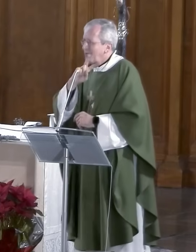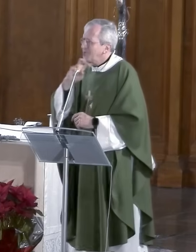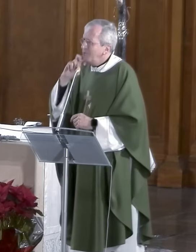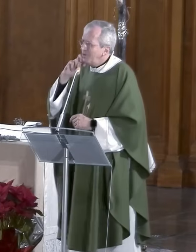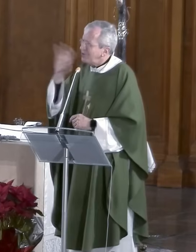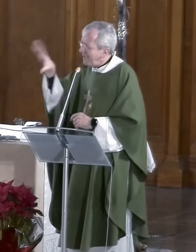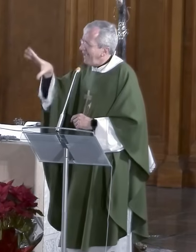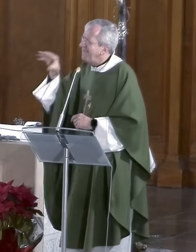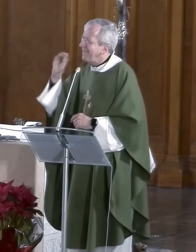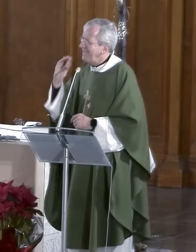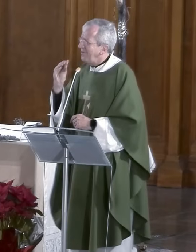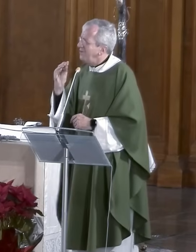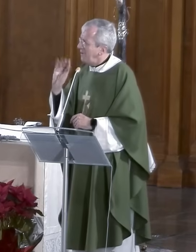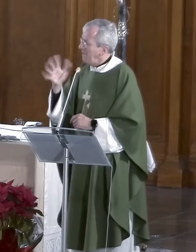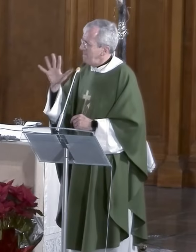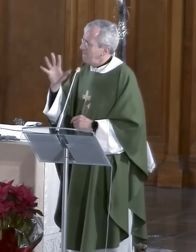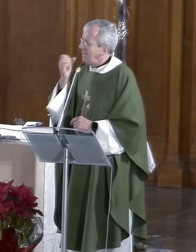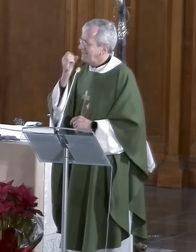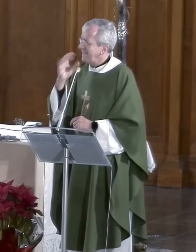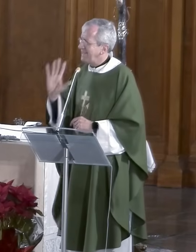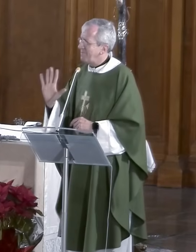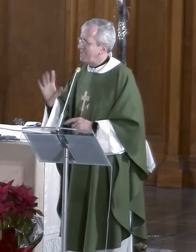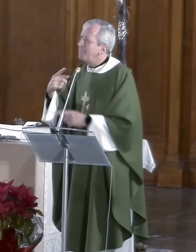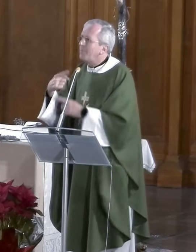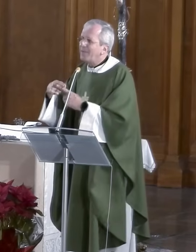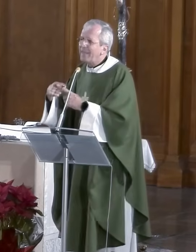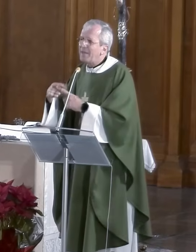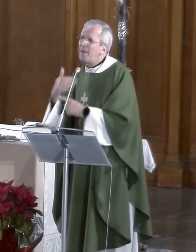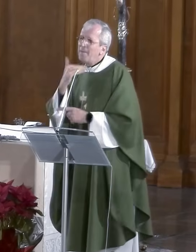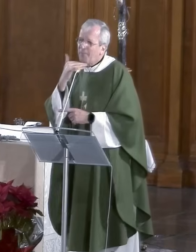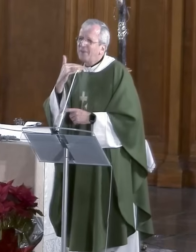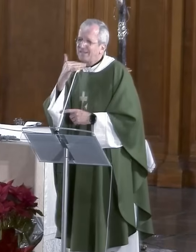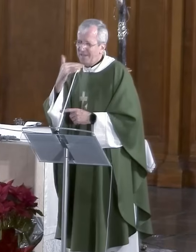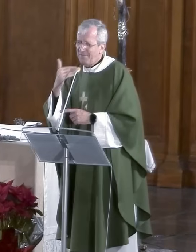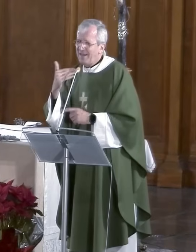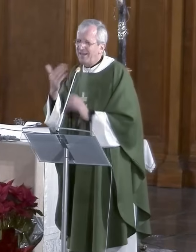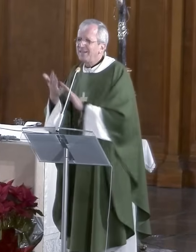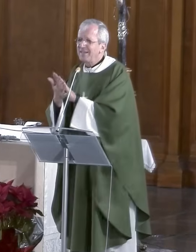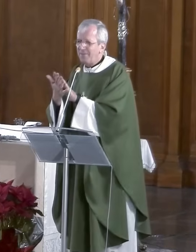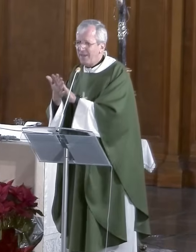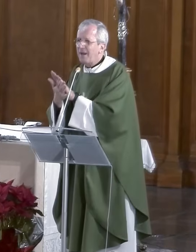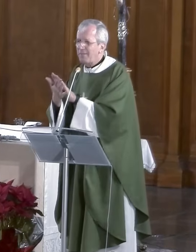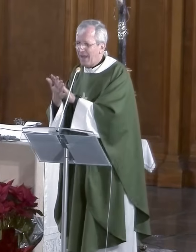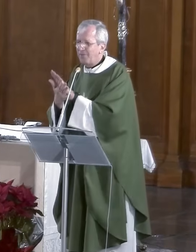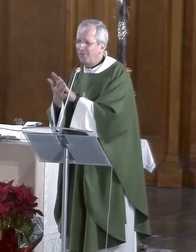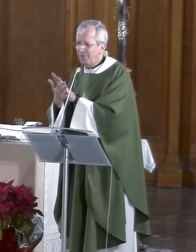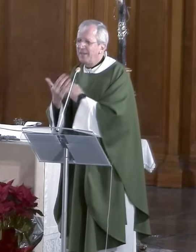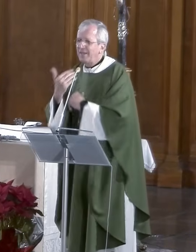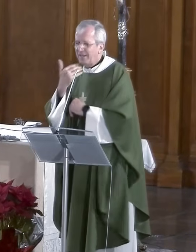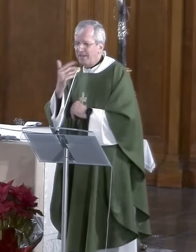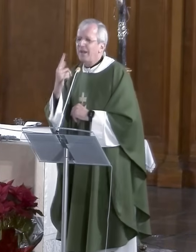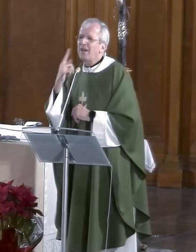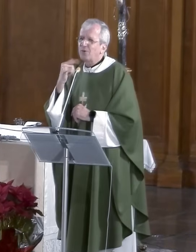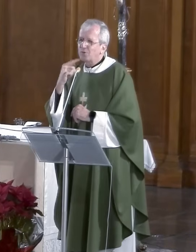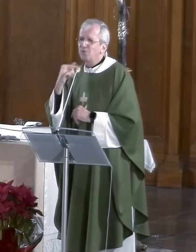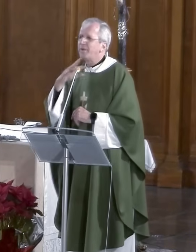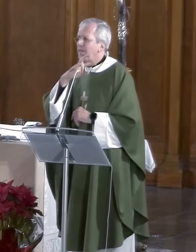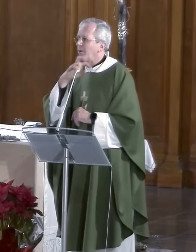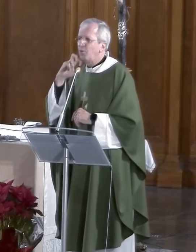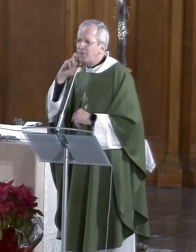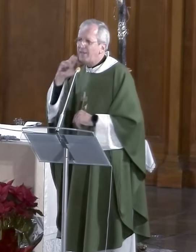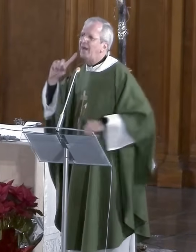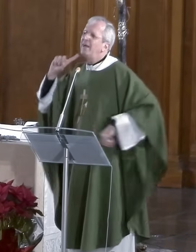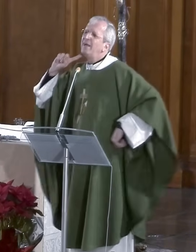Pues los judíos entendieron bastante bien. ¿Por qué? Porque sabían y habían hablado y tenían la